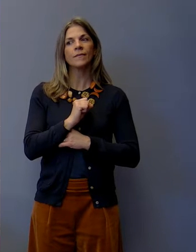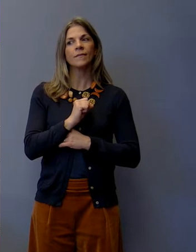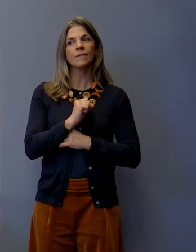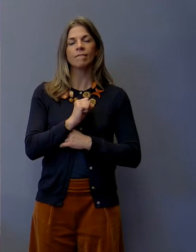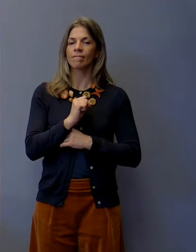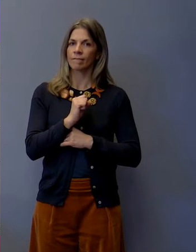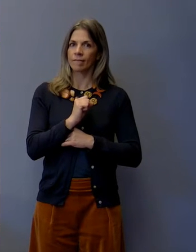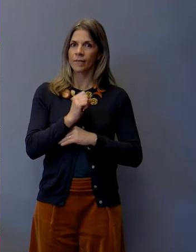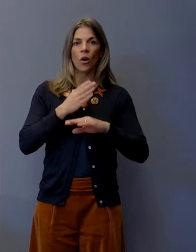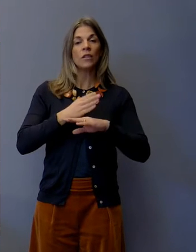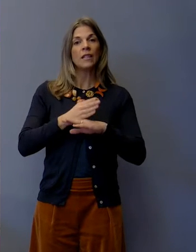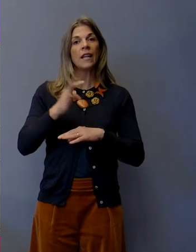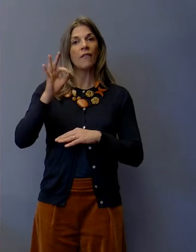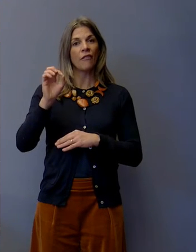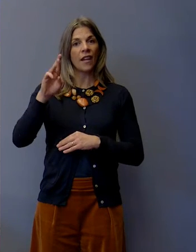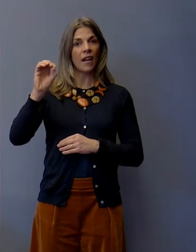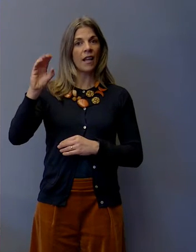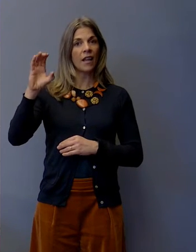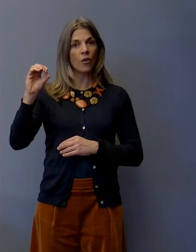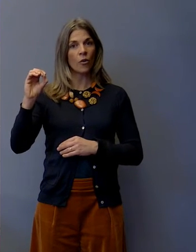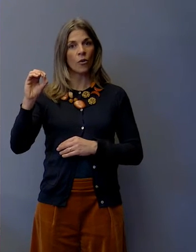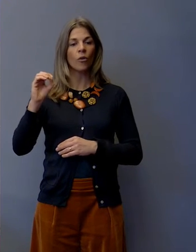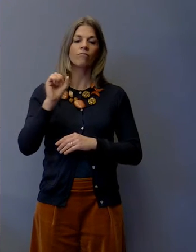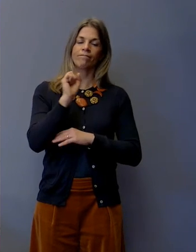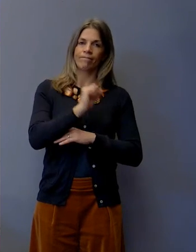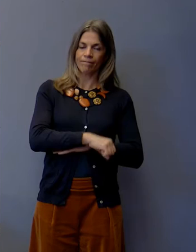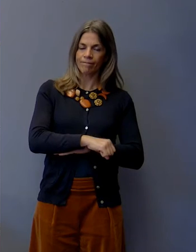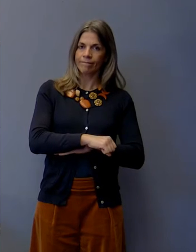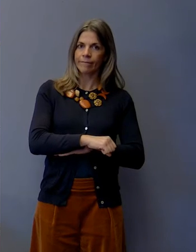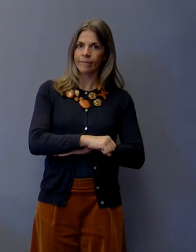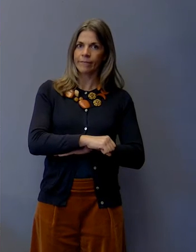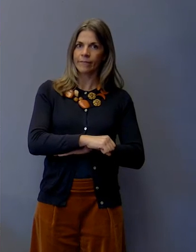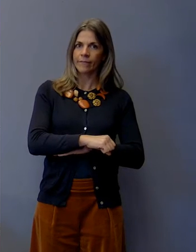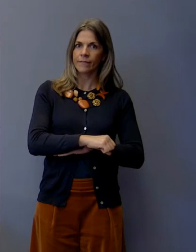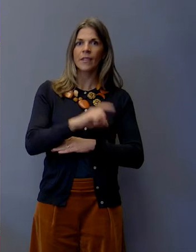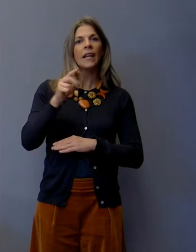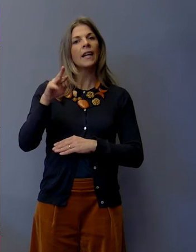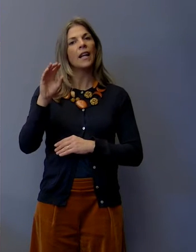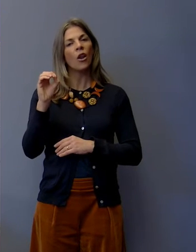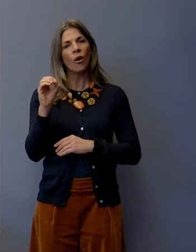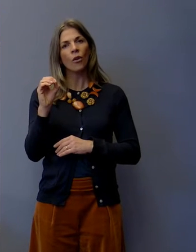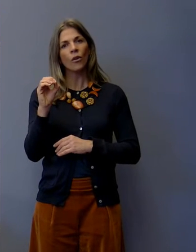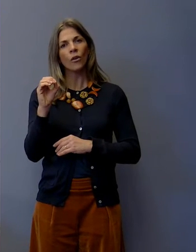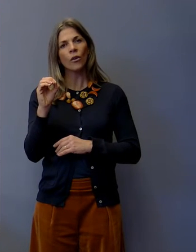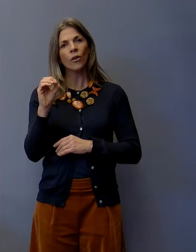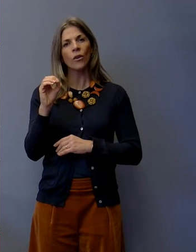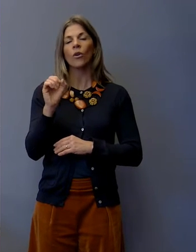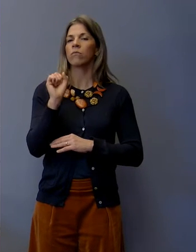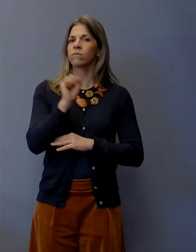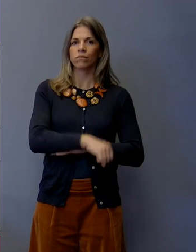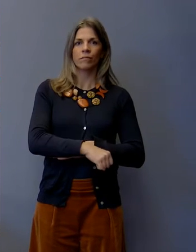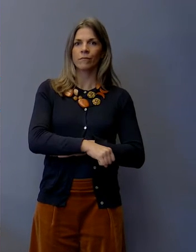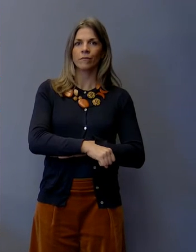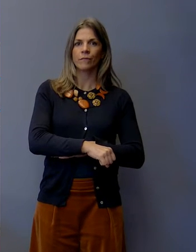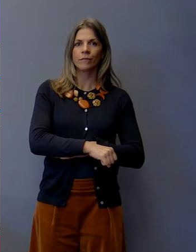consigliere ferrero contrario consigliere grillo contrario